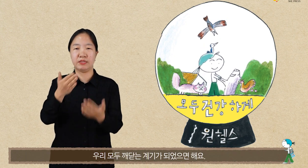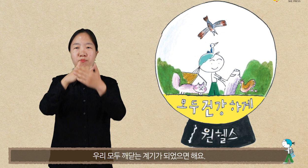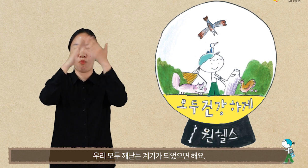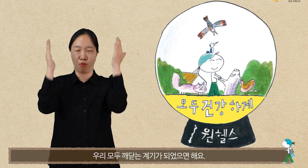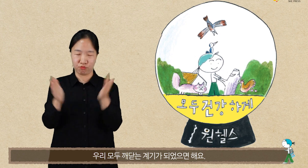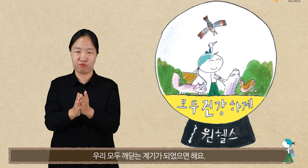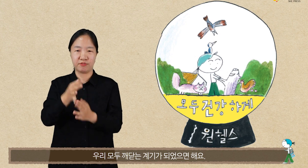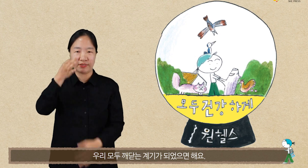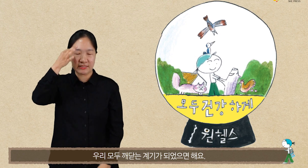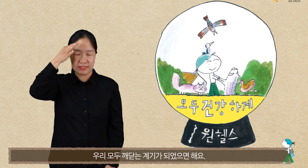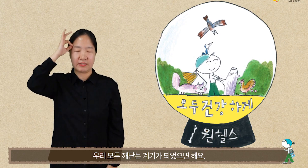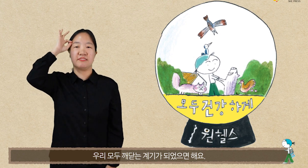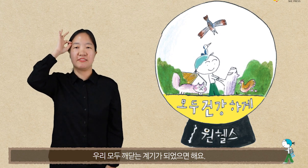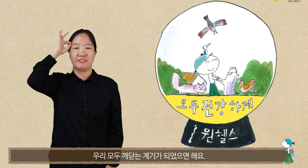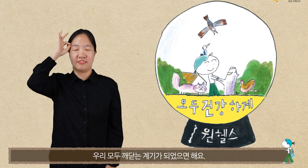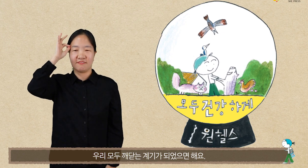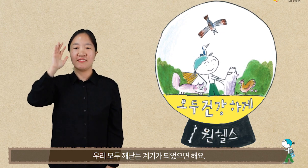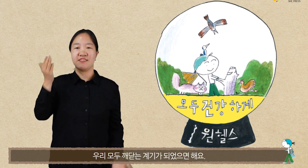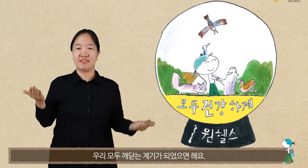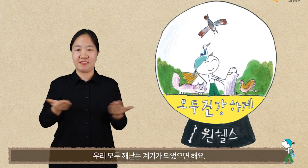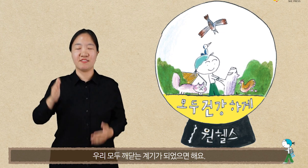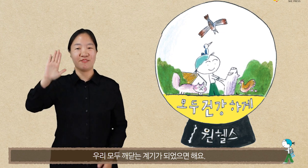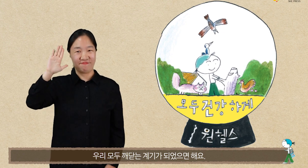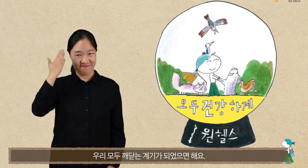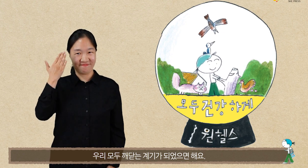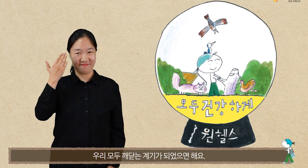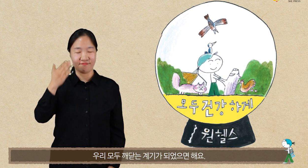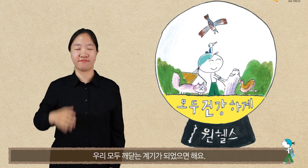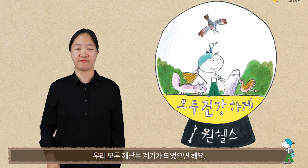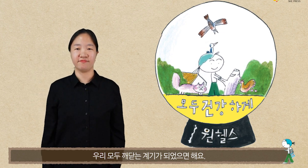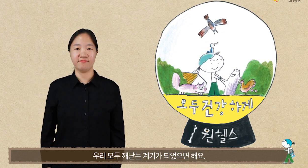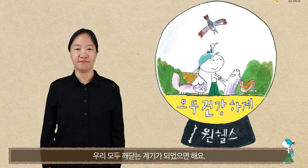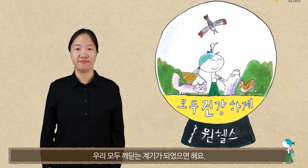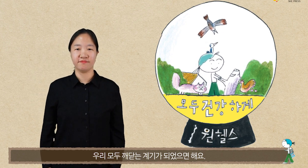우리 모두 깨닫는 계기가 되었으면 해요.